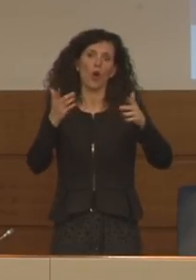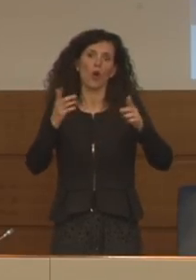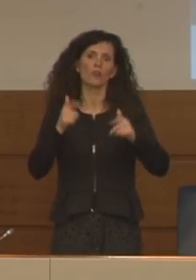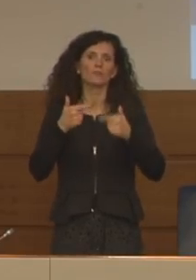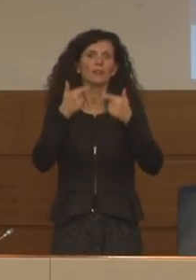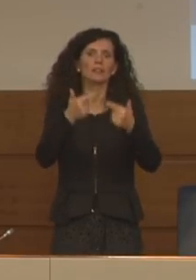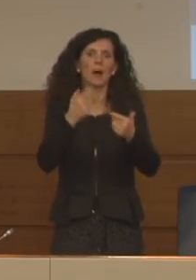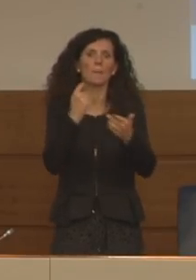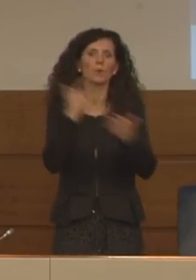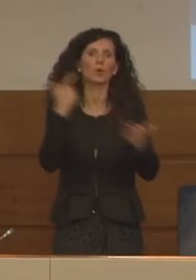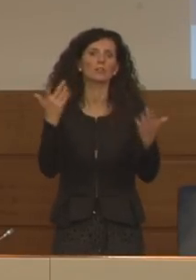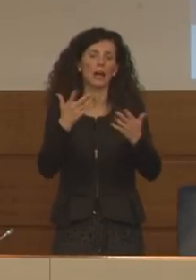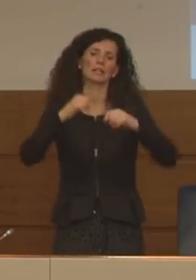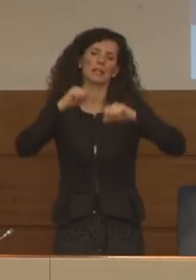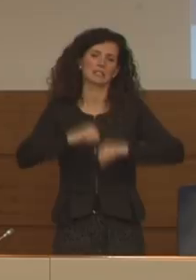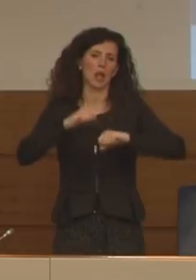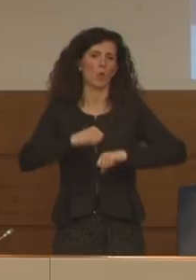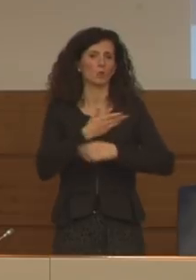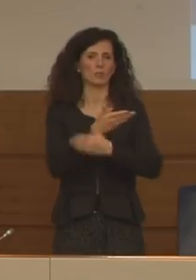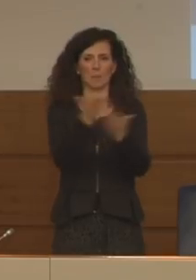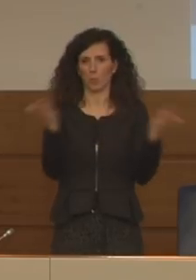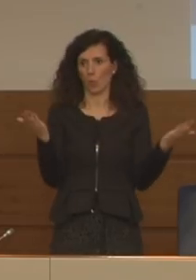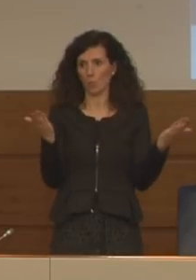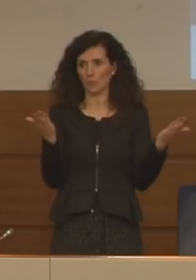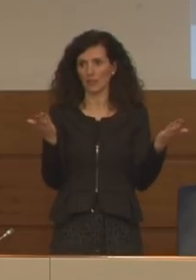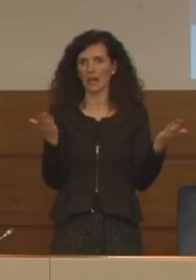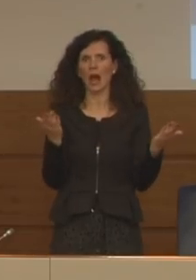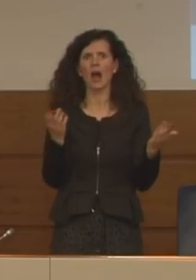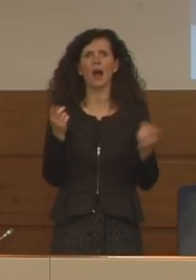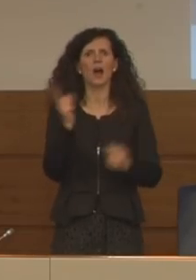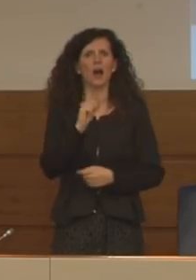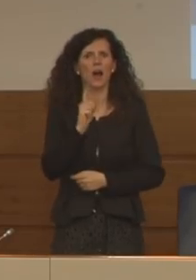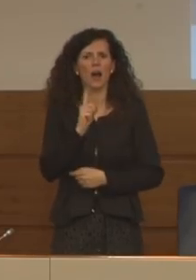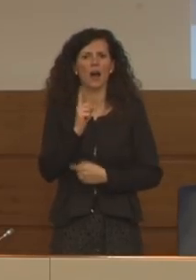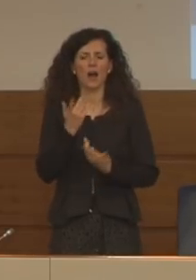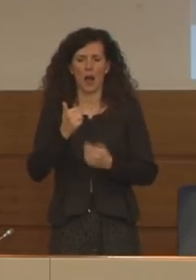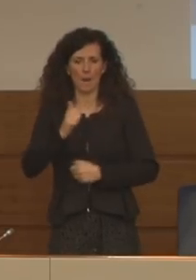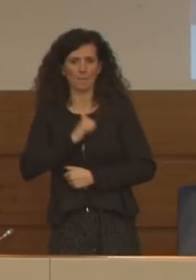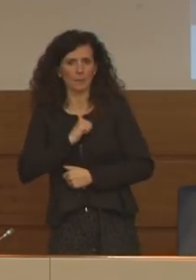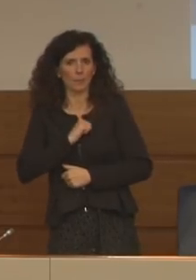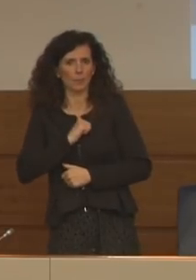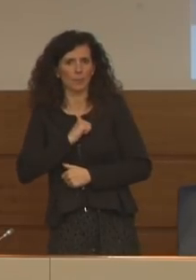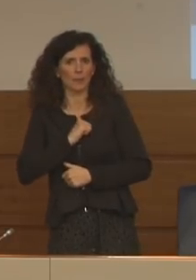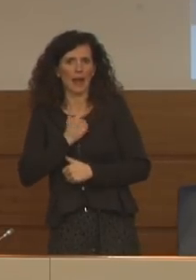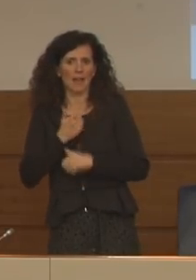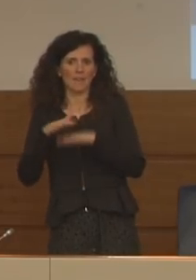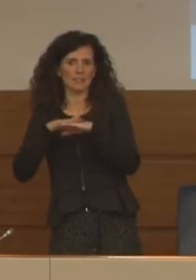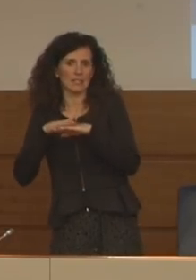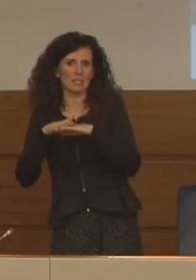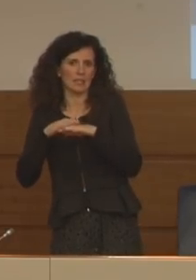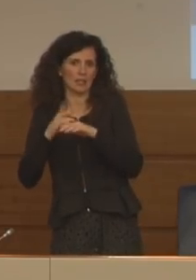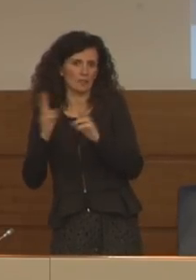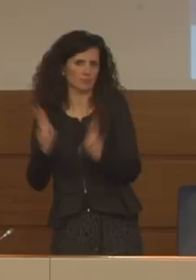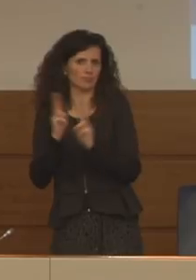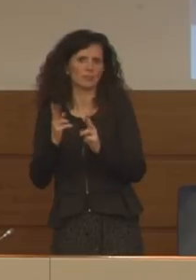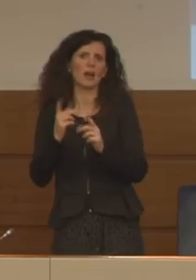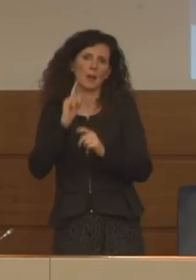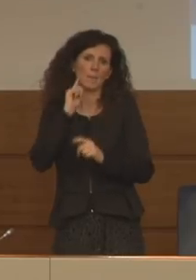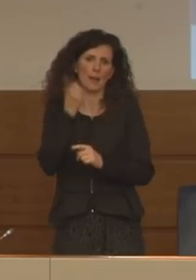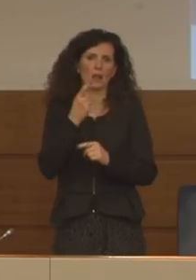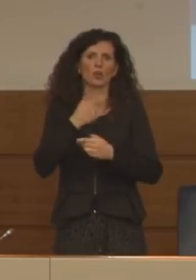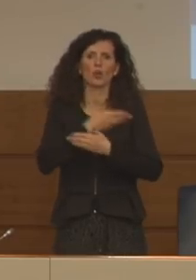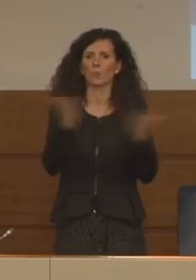pubblica altrimenti nemmeno la nostra privacy può essere preservati ultima domanda